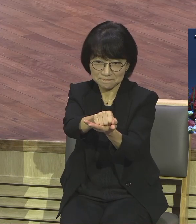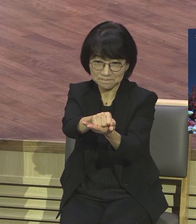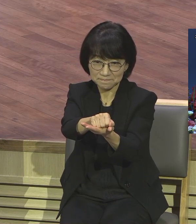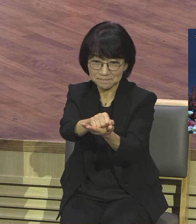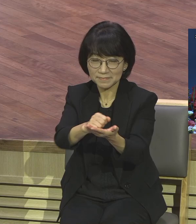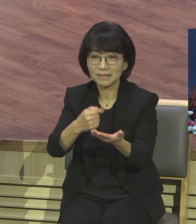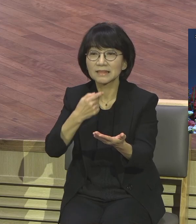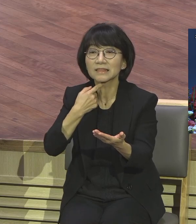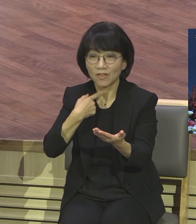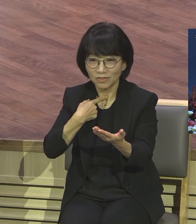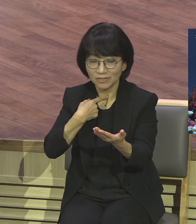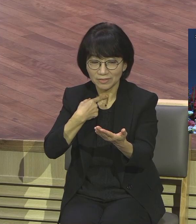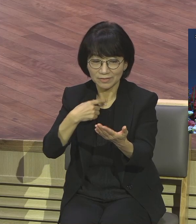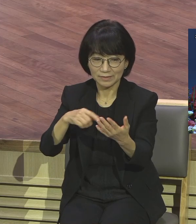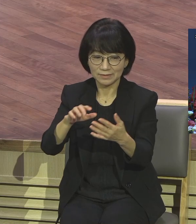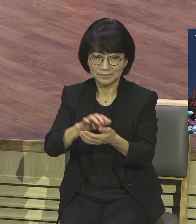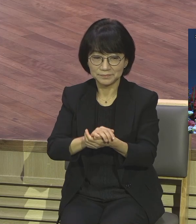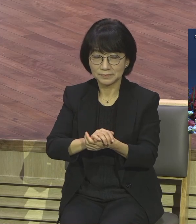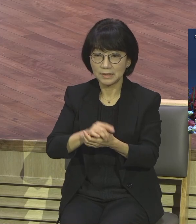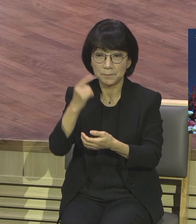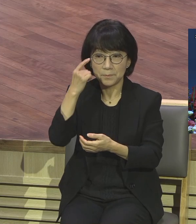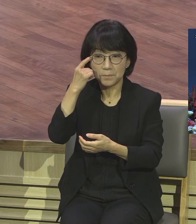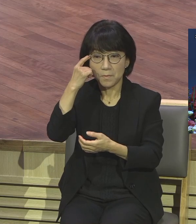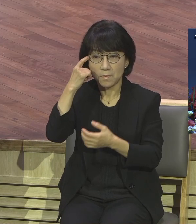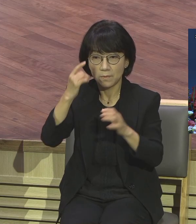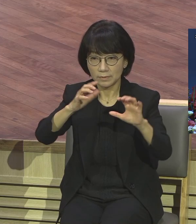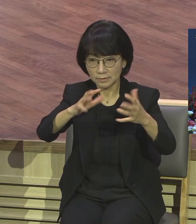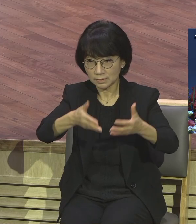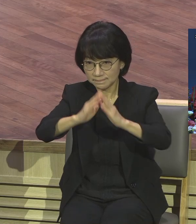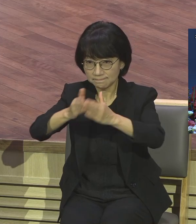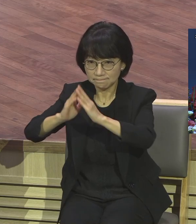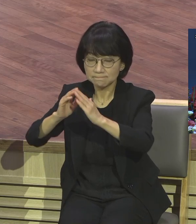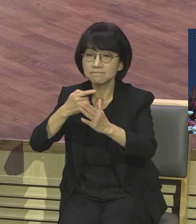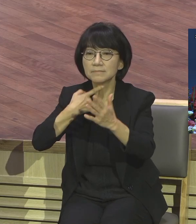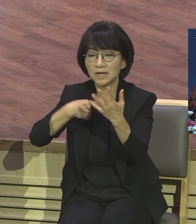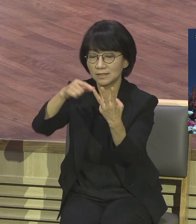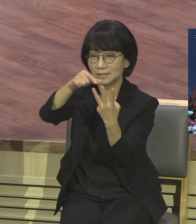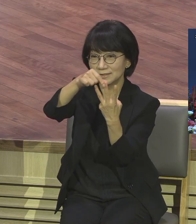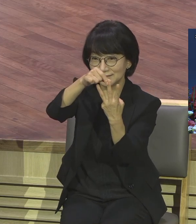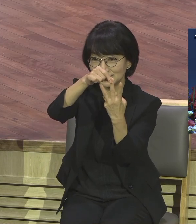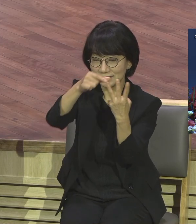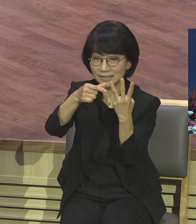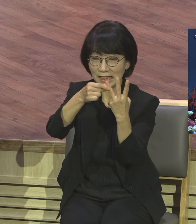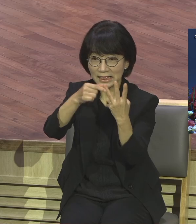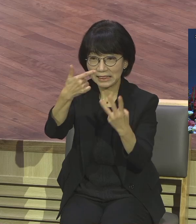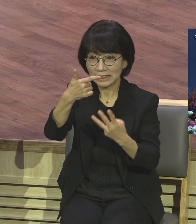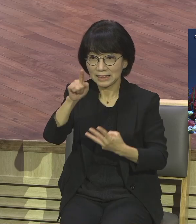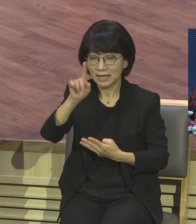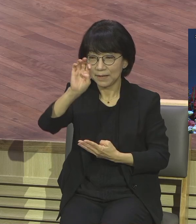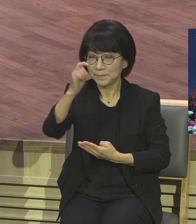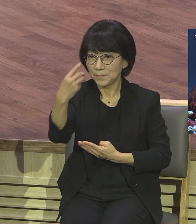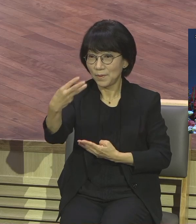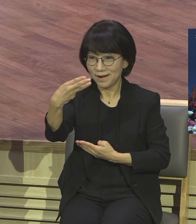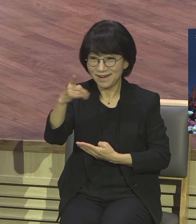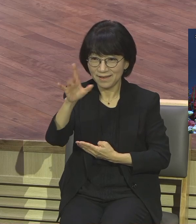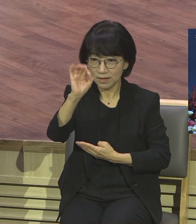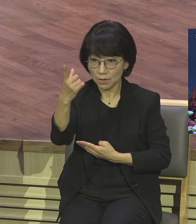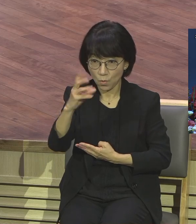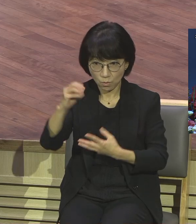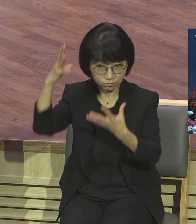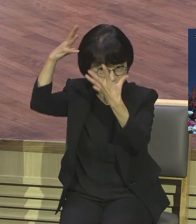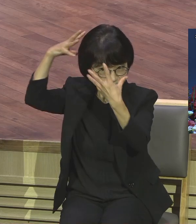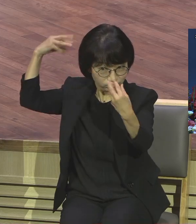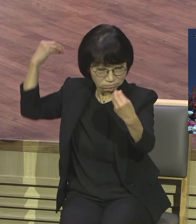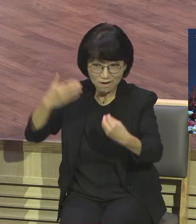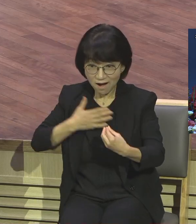휩쓸면서 거대한 몽골 제국을 세운 영웅입니다. 나폴레옹은 군인이었는데